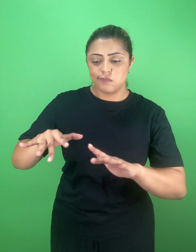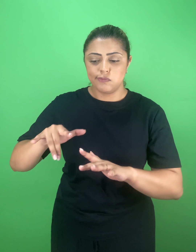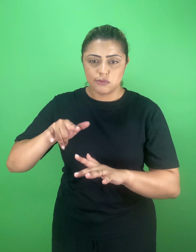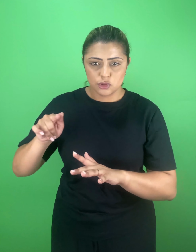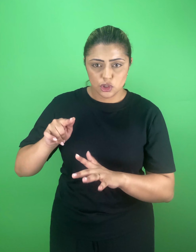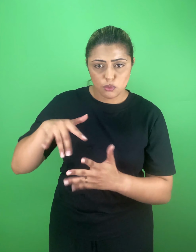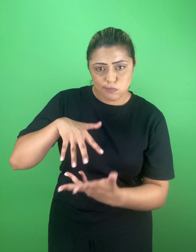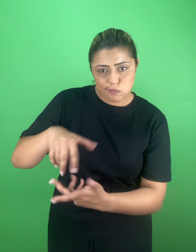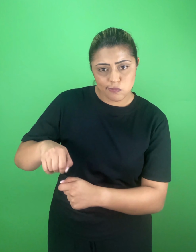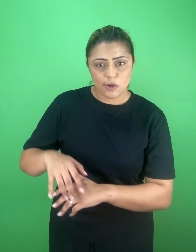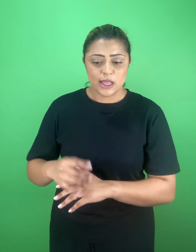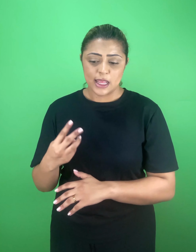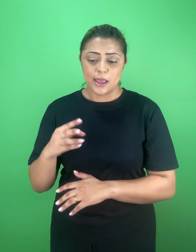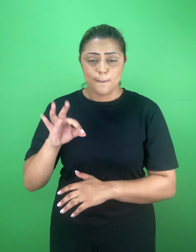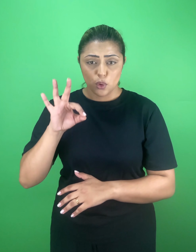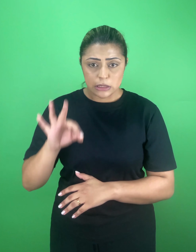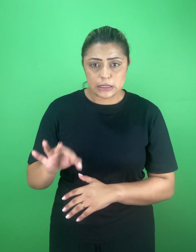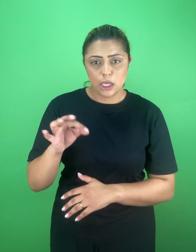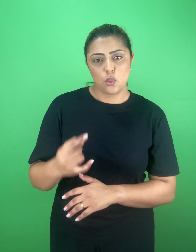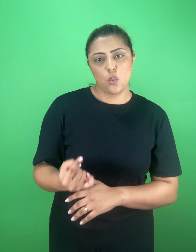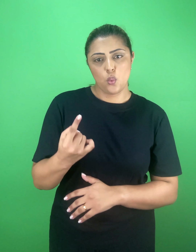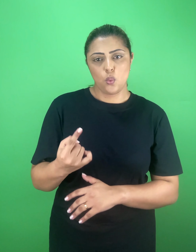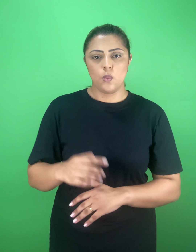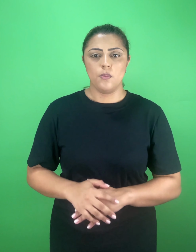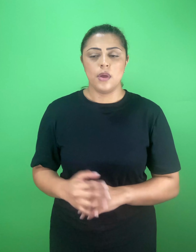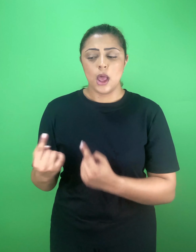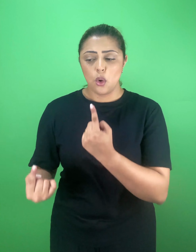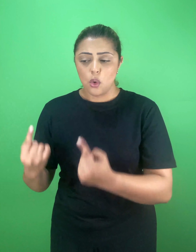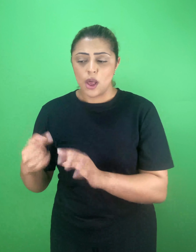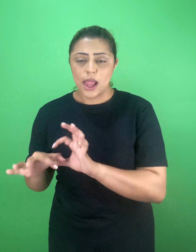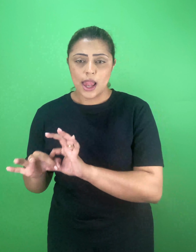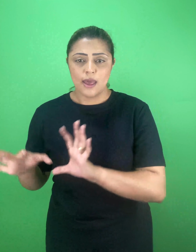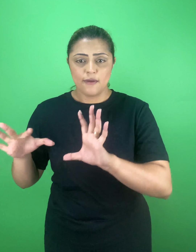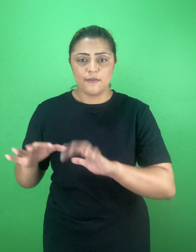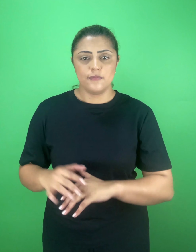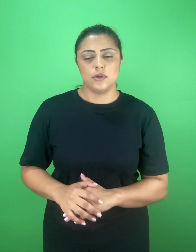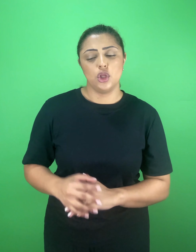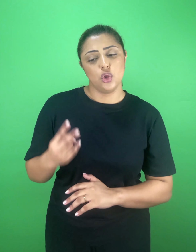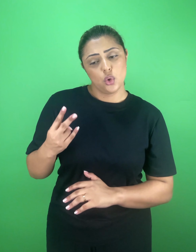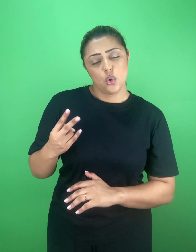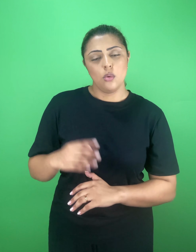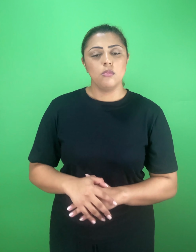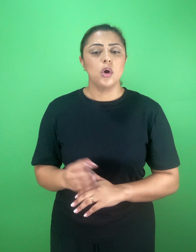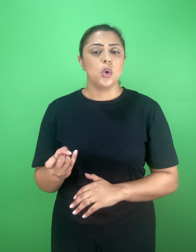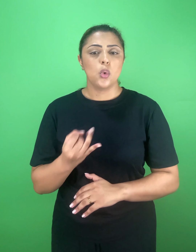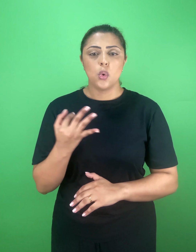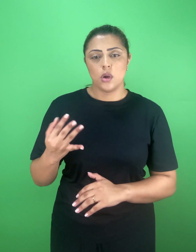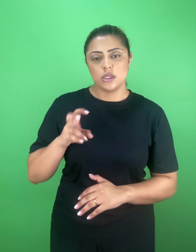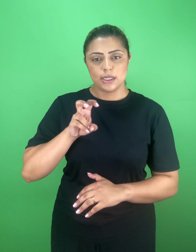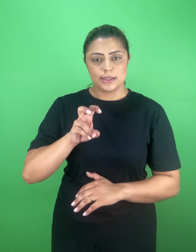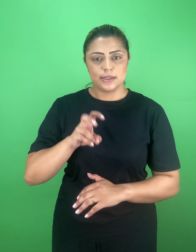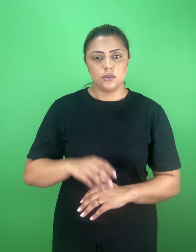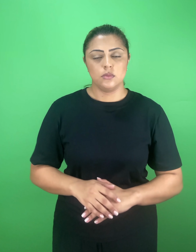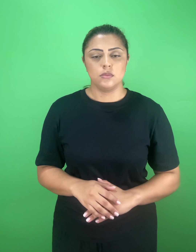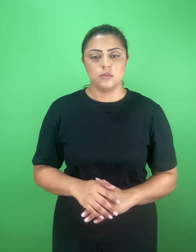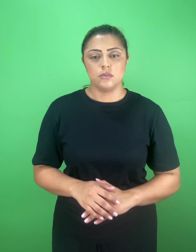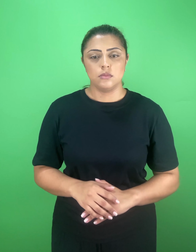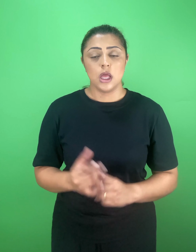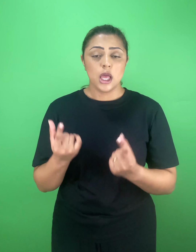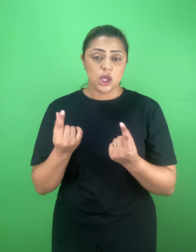30% 1. Ampla concorrência 2. Quantidade 5. Valor R